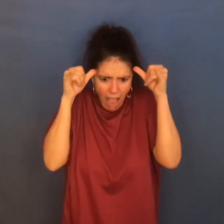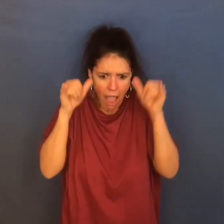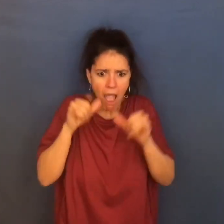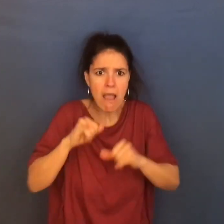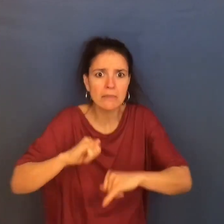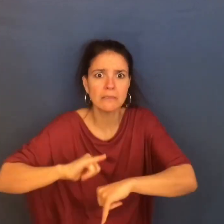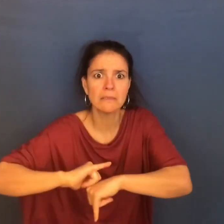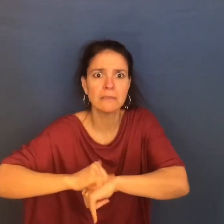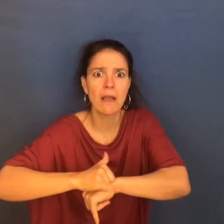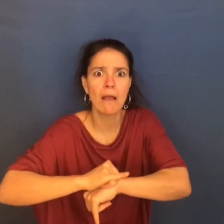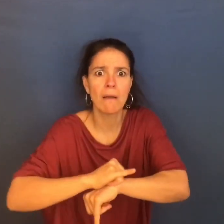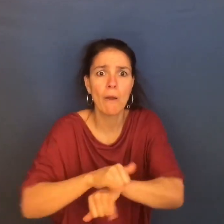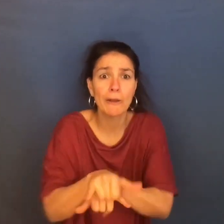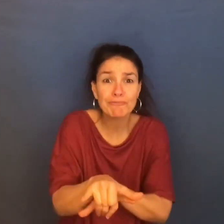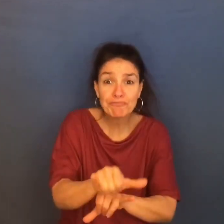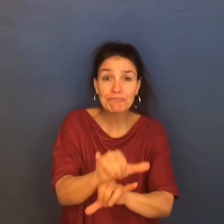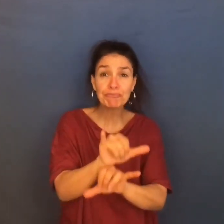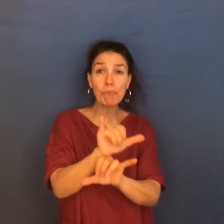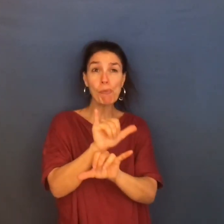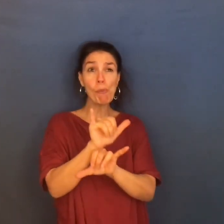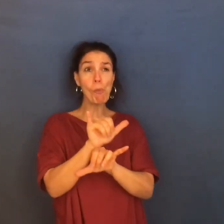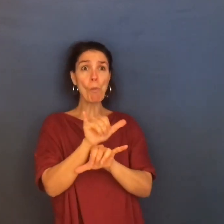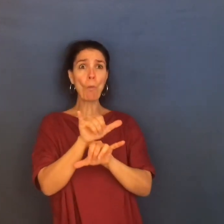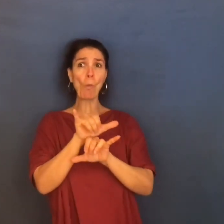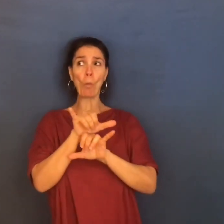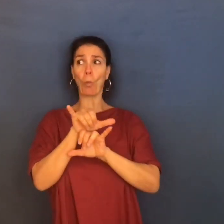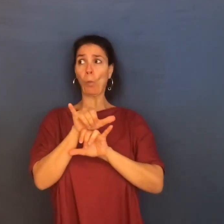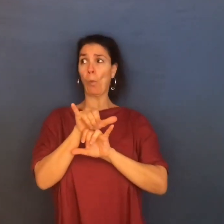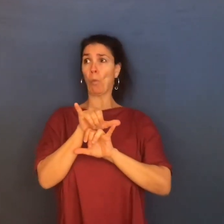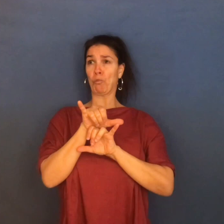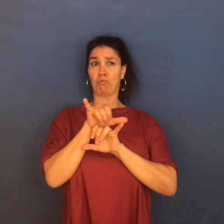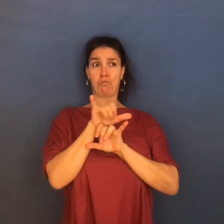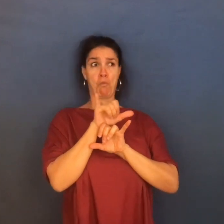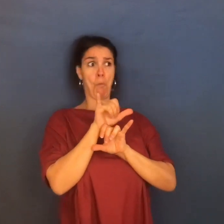devant elles un escargot pointer le bout de son nez.